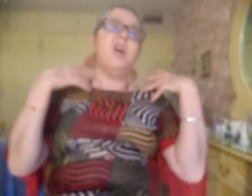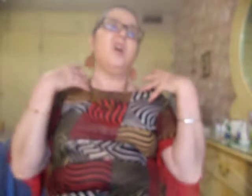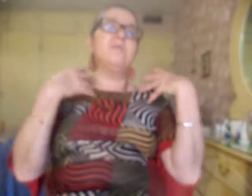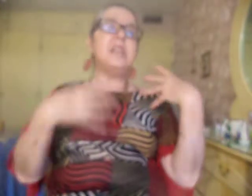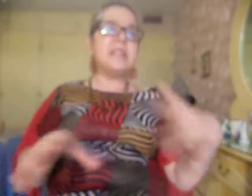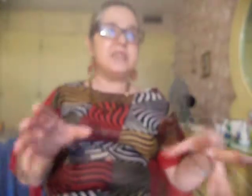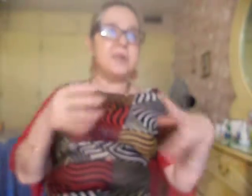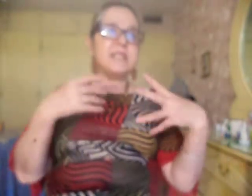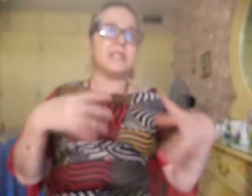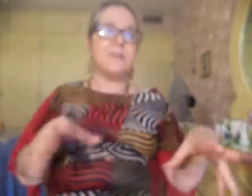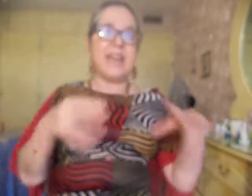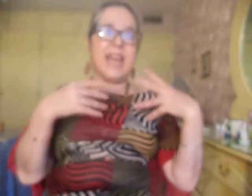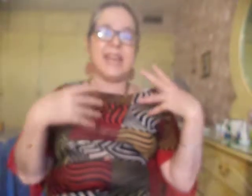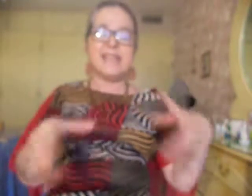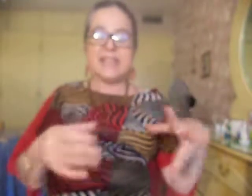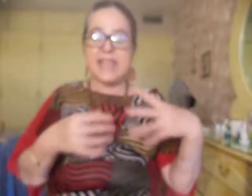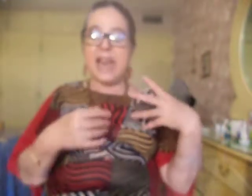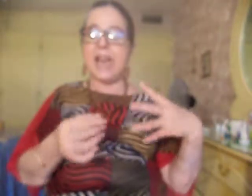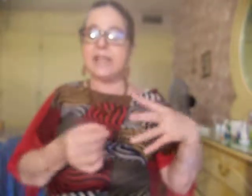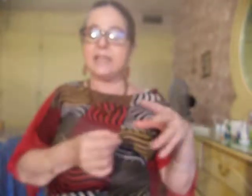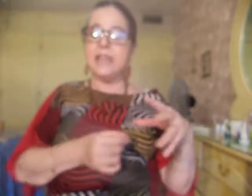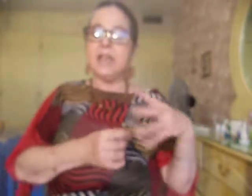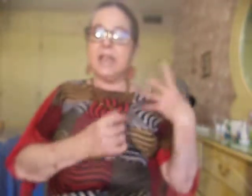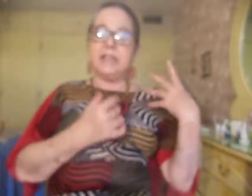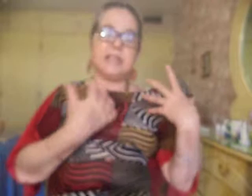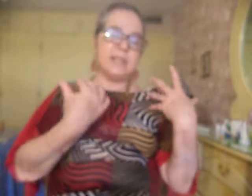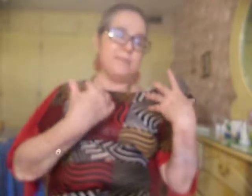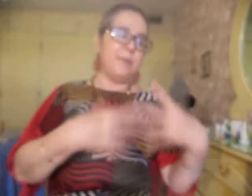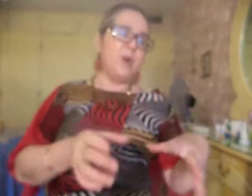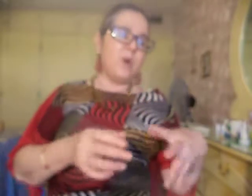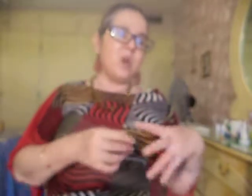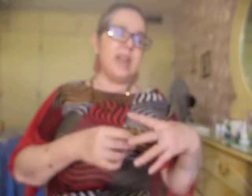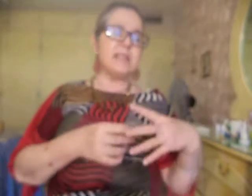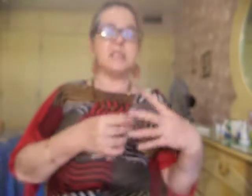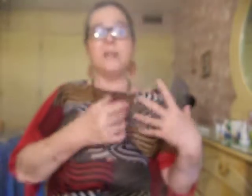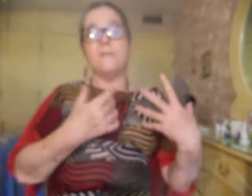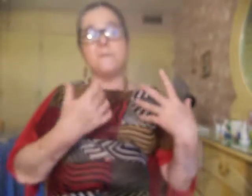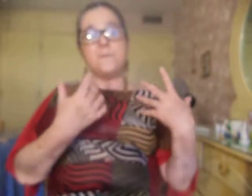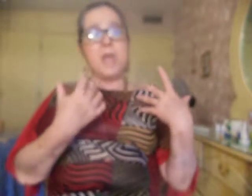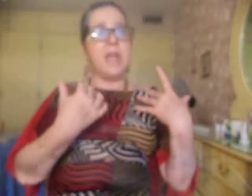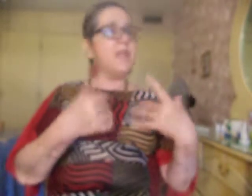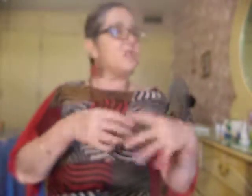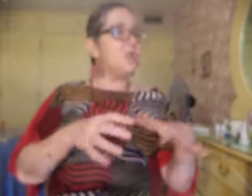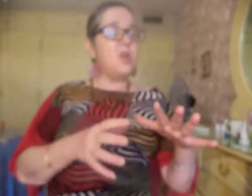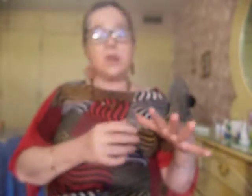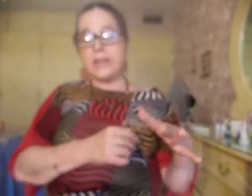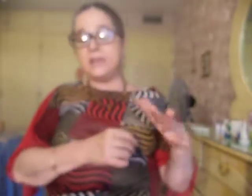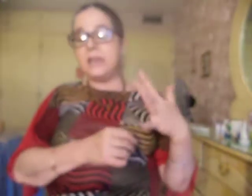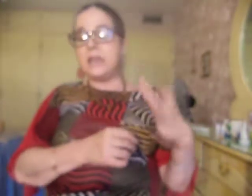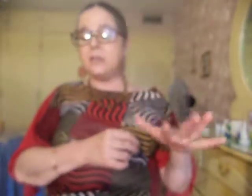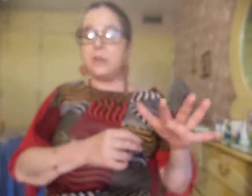como lechugas, espinacas, acelgas, brócolis, de todo lo que son